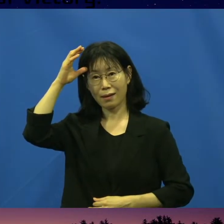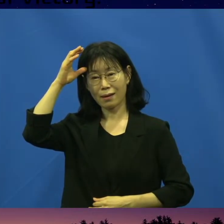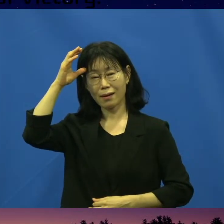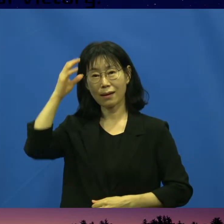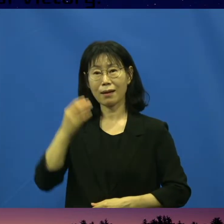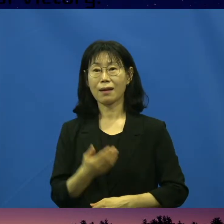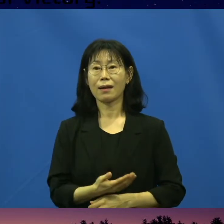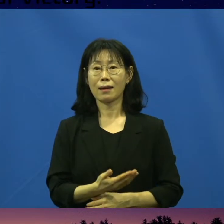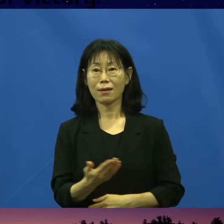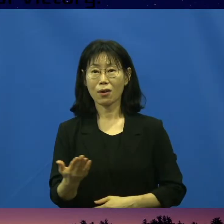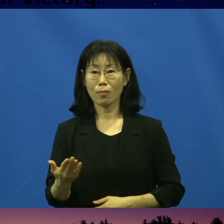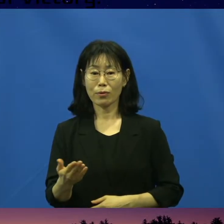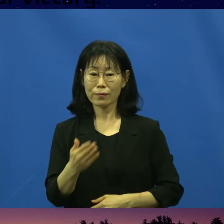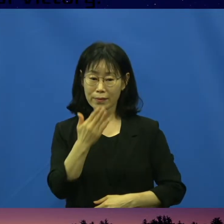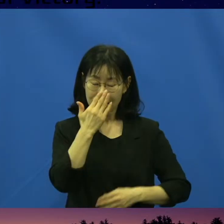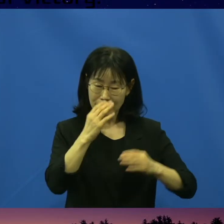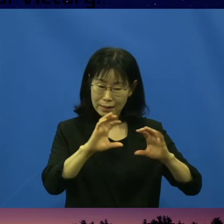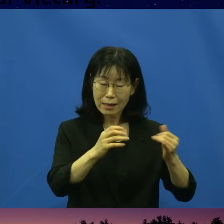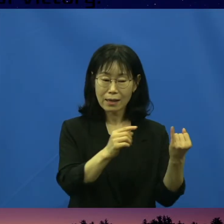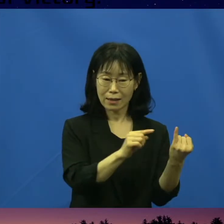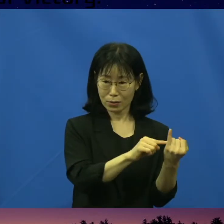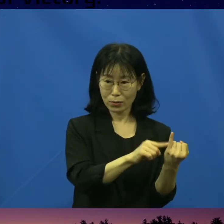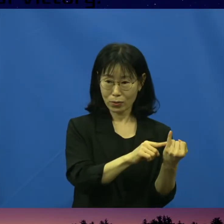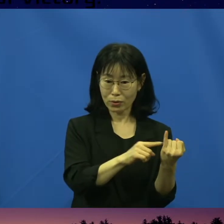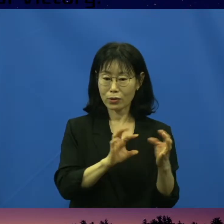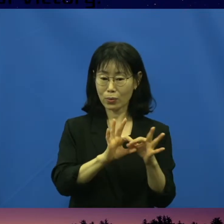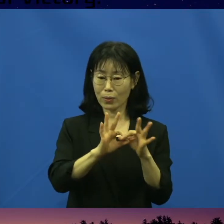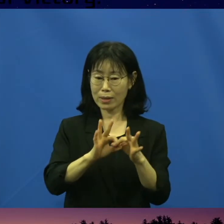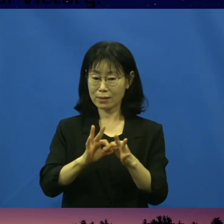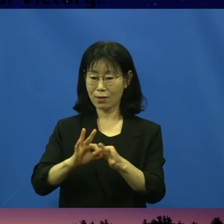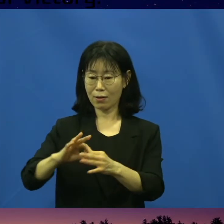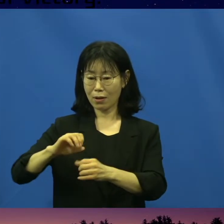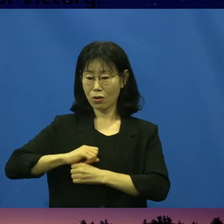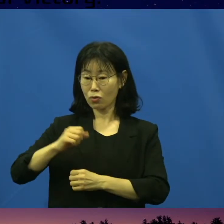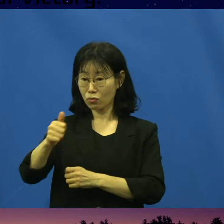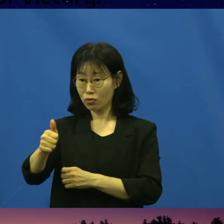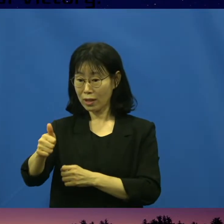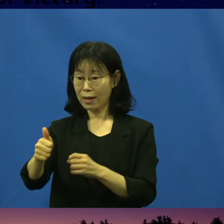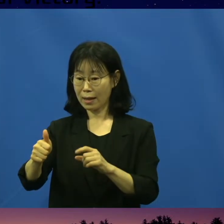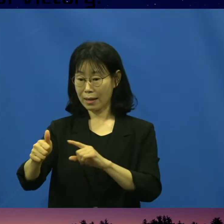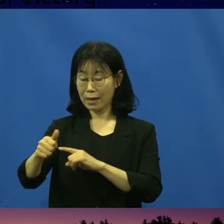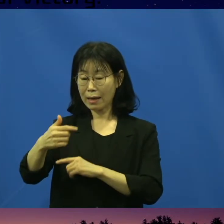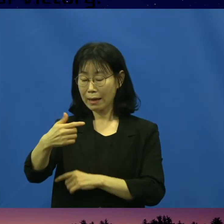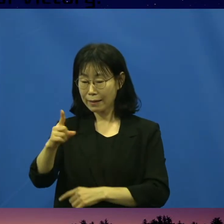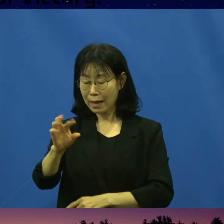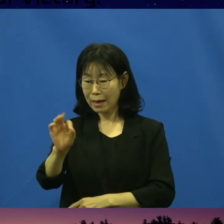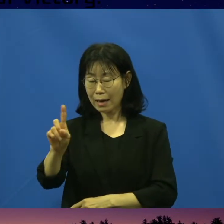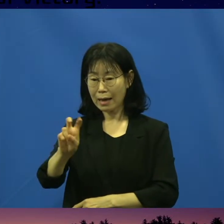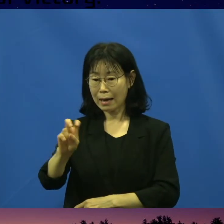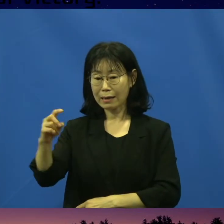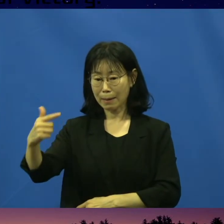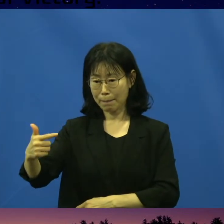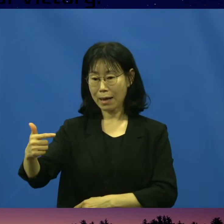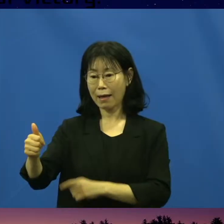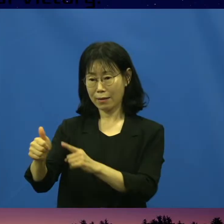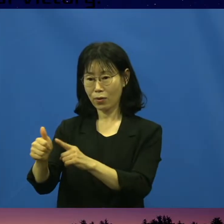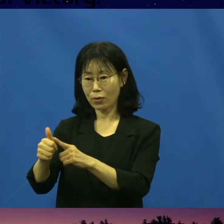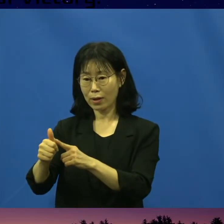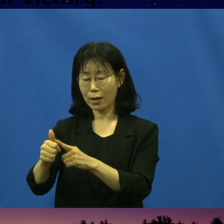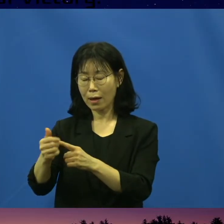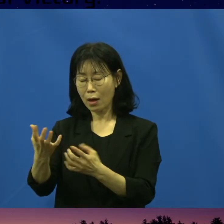포로로 붙잡힌 소녀를 통하여 이 나만이 살게 되는 길이 열리리라고는 누가